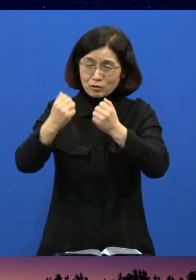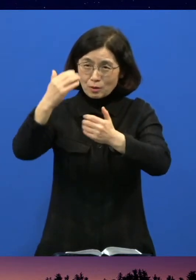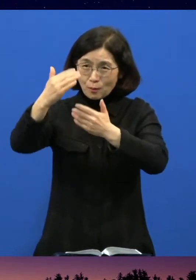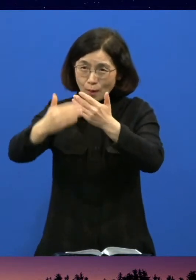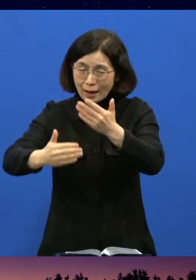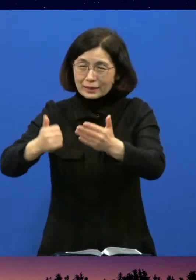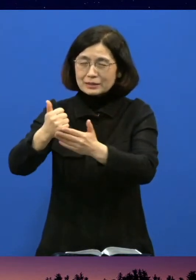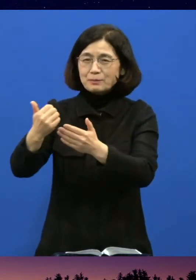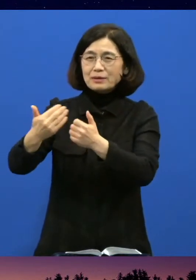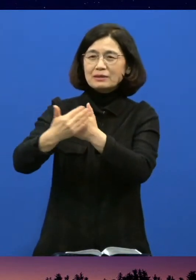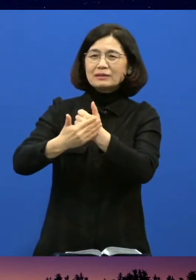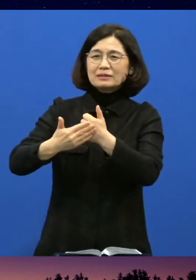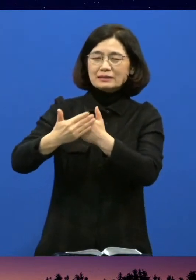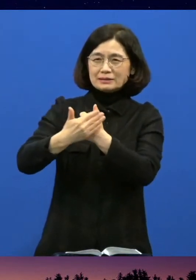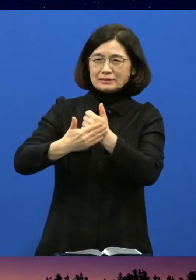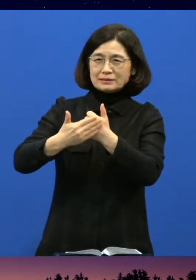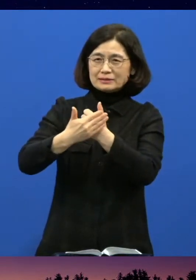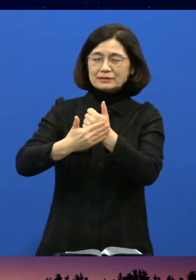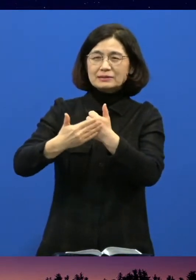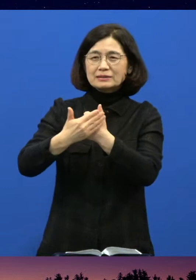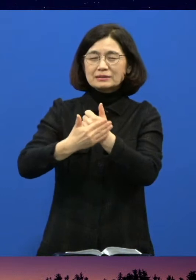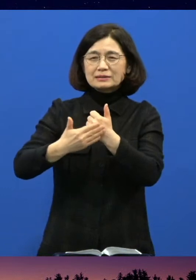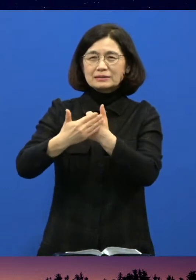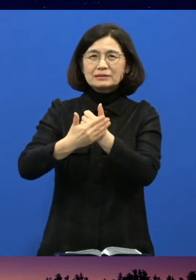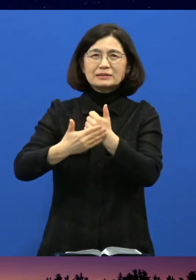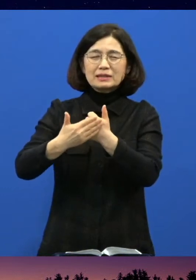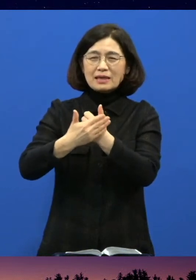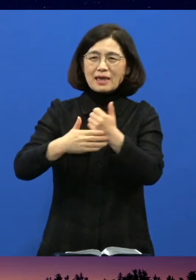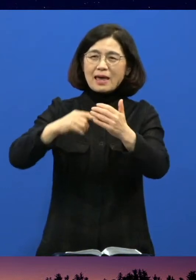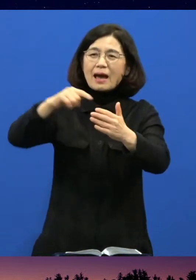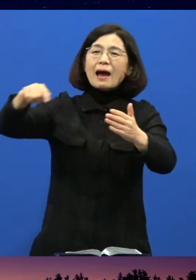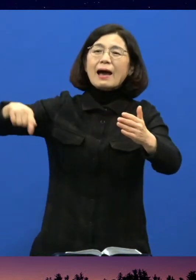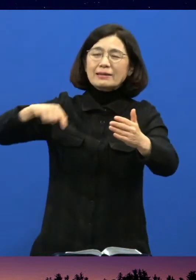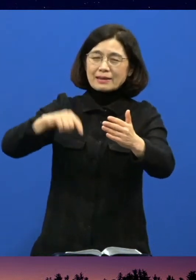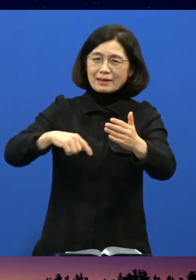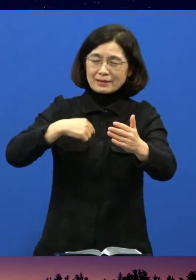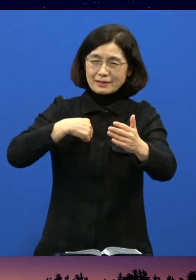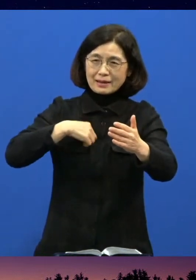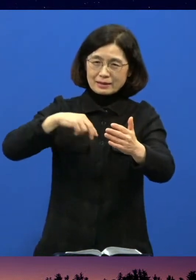거대한 품 안에 내가 넘어지고 또 넘어졌기 때문에